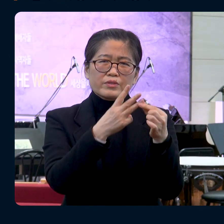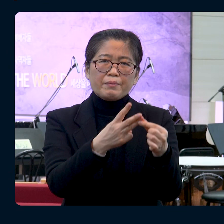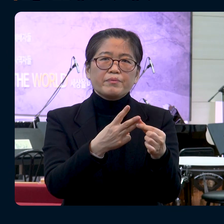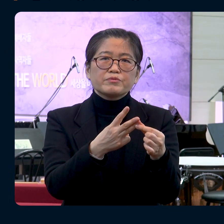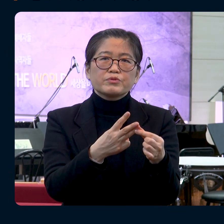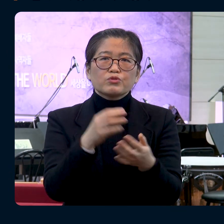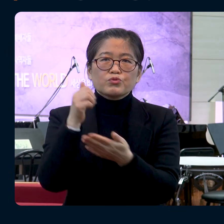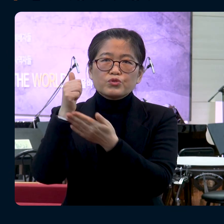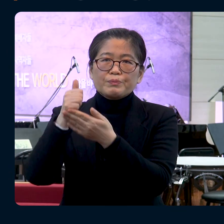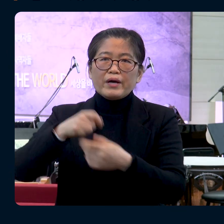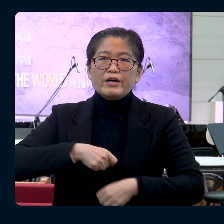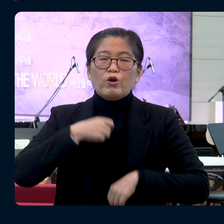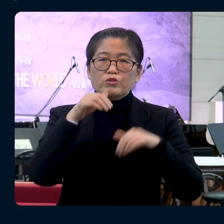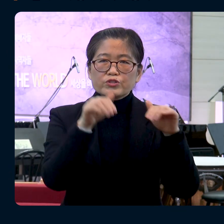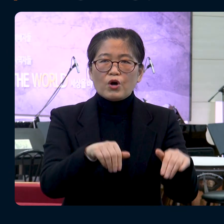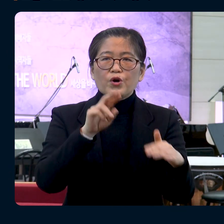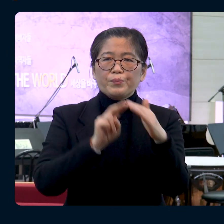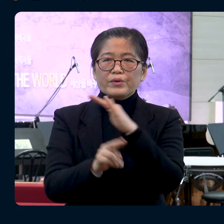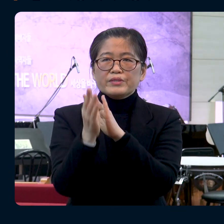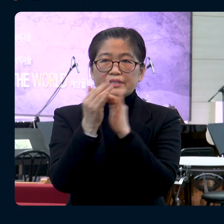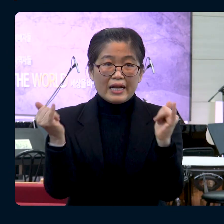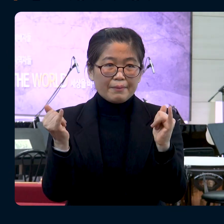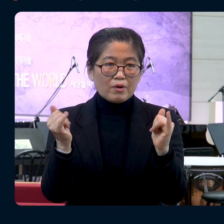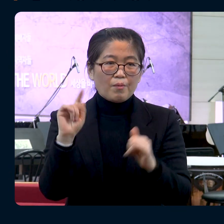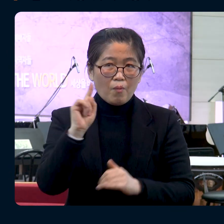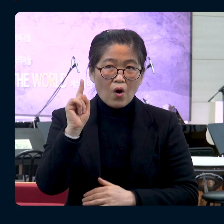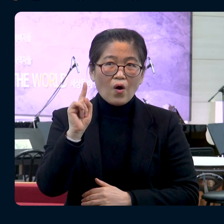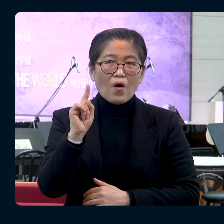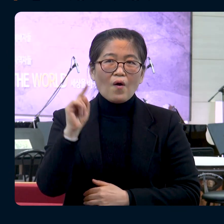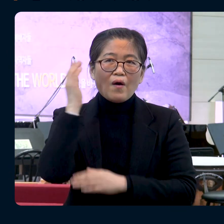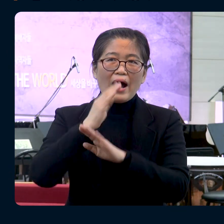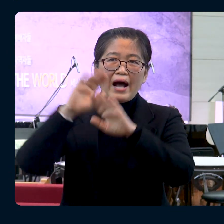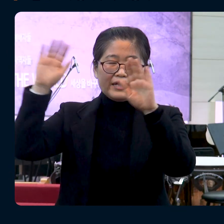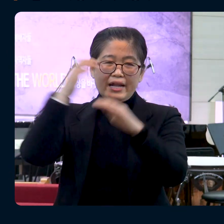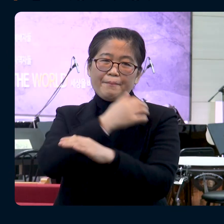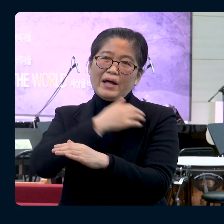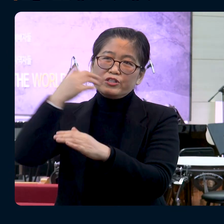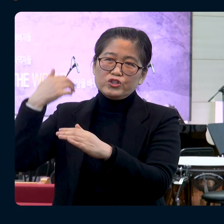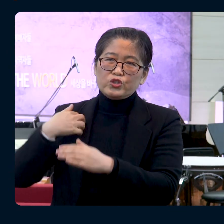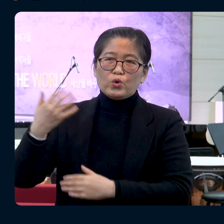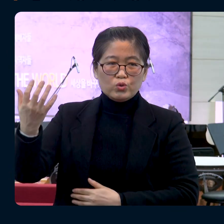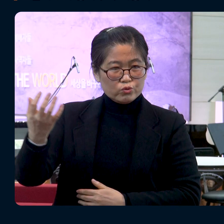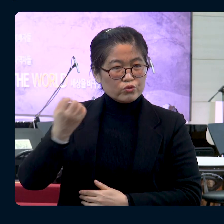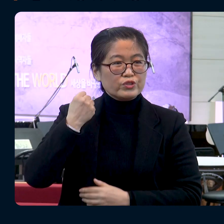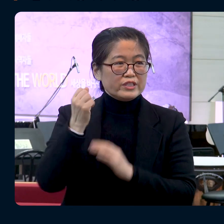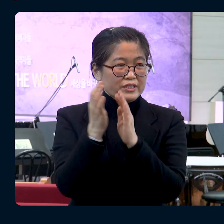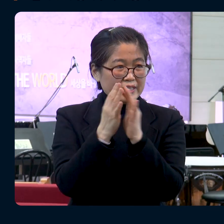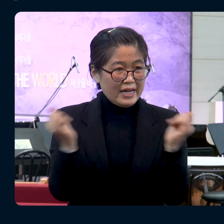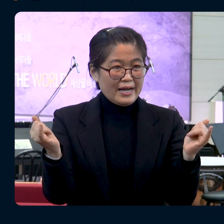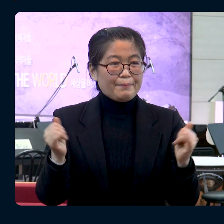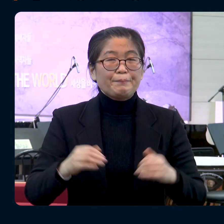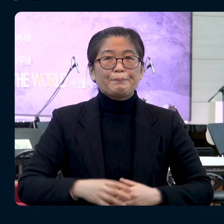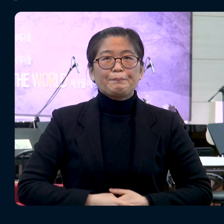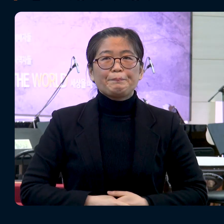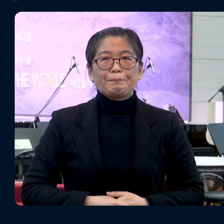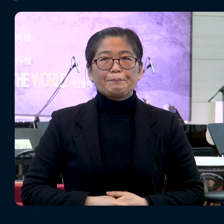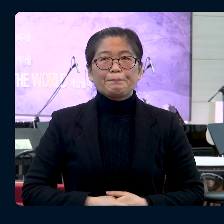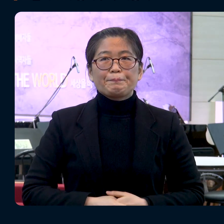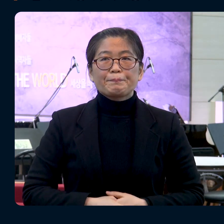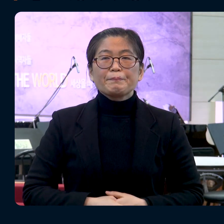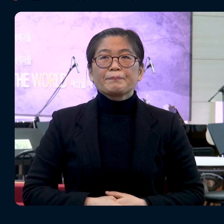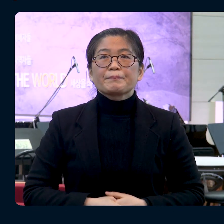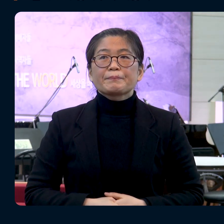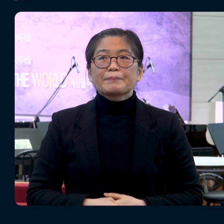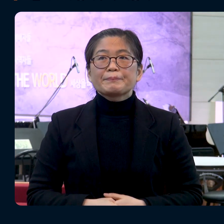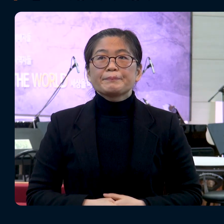세 번째, 주님의 의로운 종, 비전의 사람은 하늘의 만족을 누리는 사람입니다 하는 거죠. 주님의